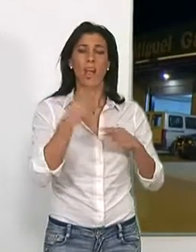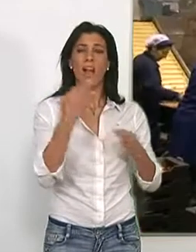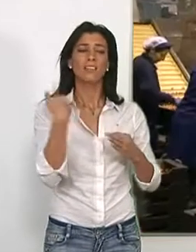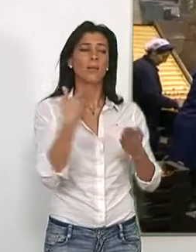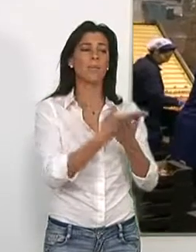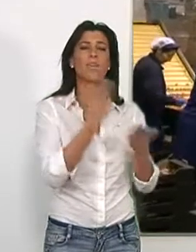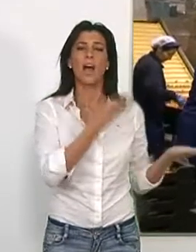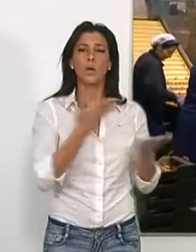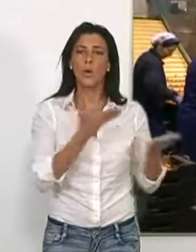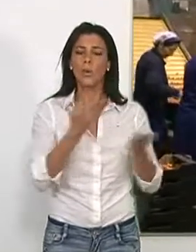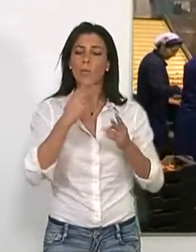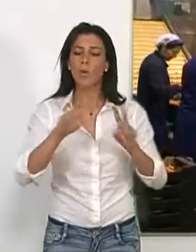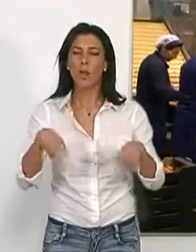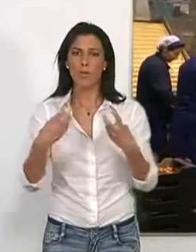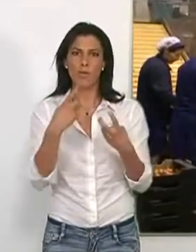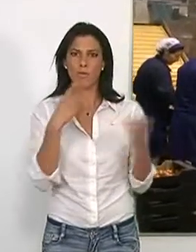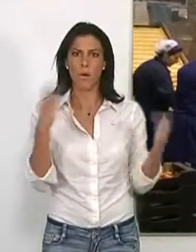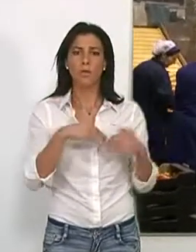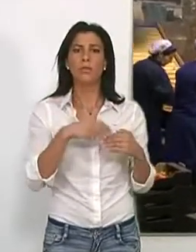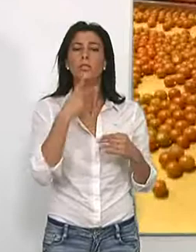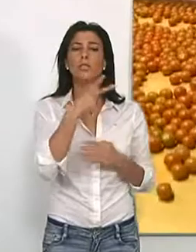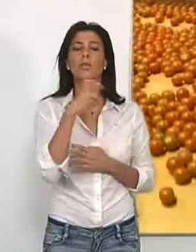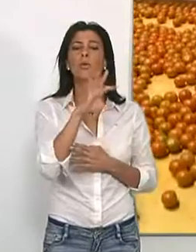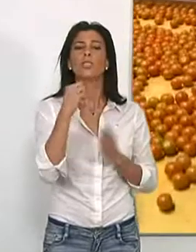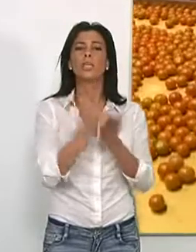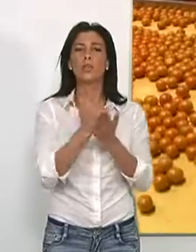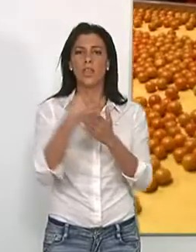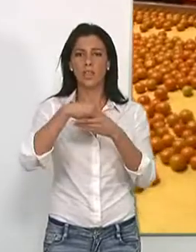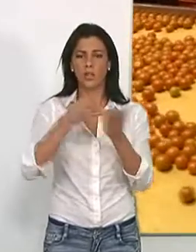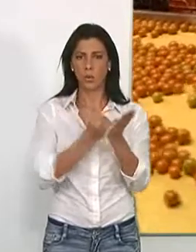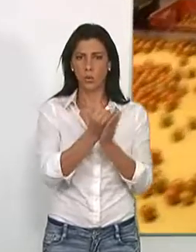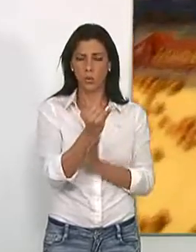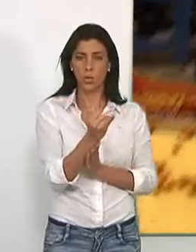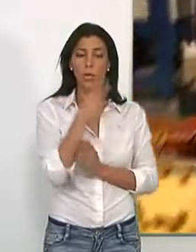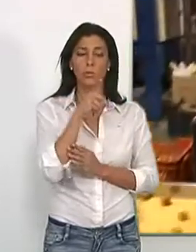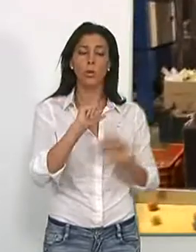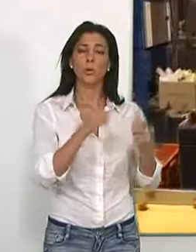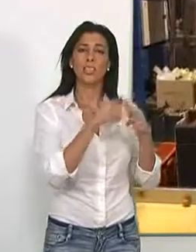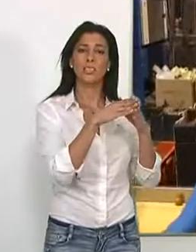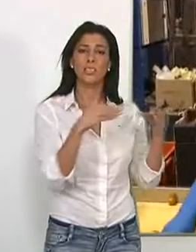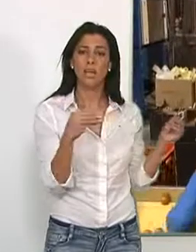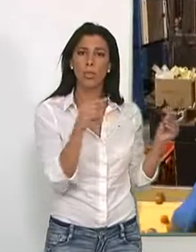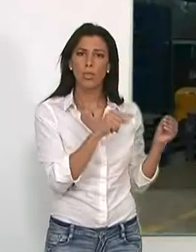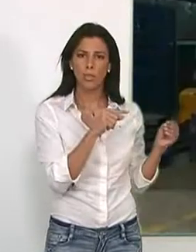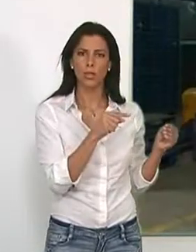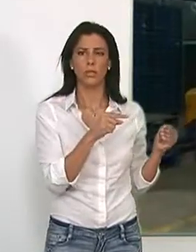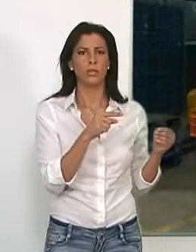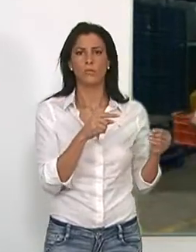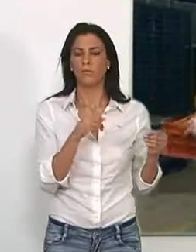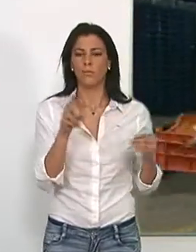es que recibió para la modernización de sus 250 socios agricultores la junta de Andalucía toma la